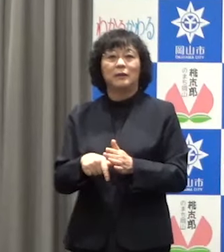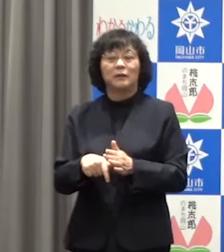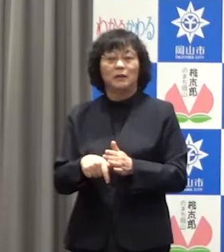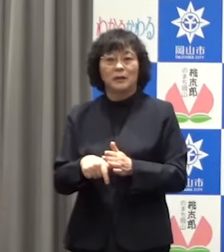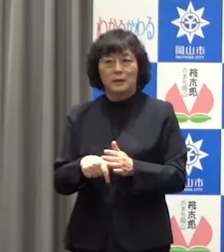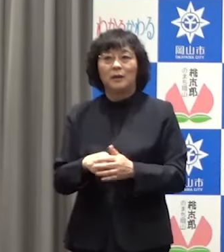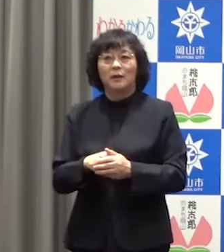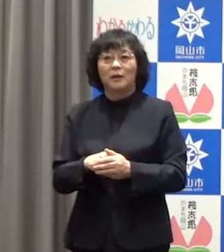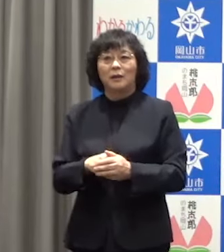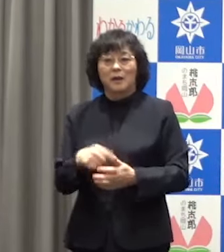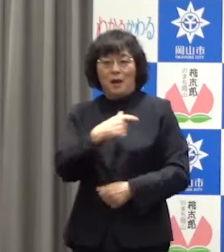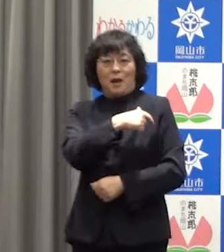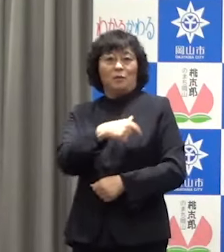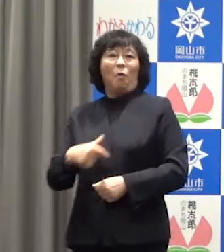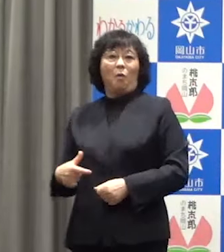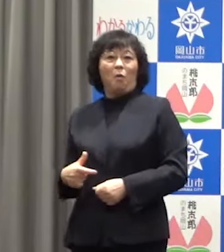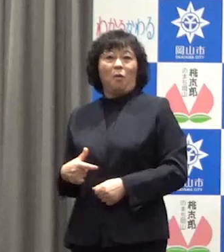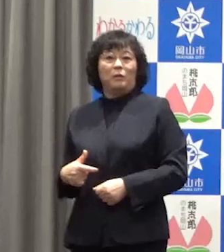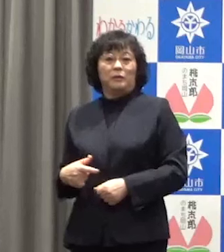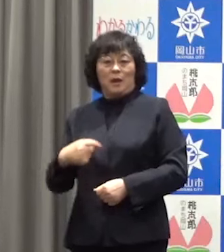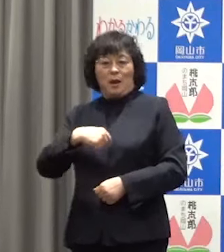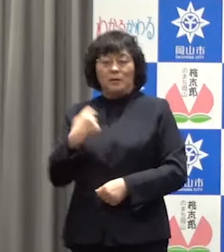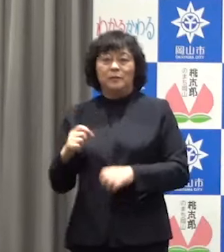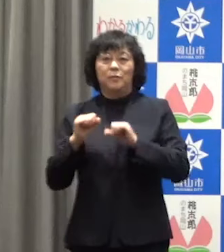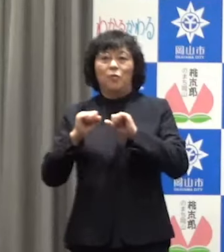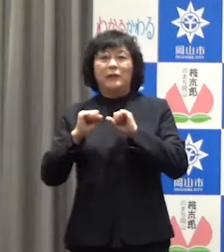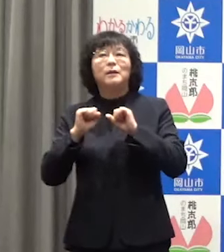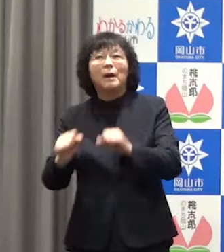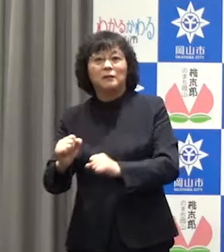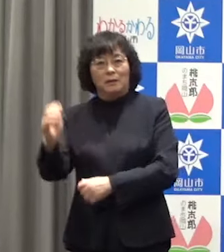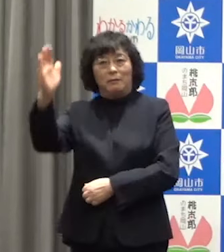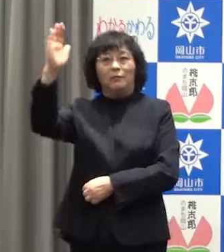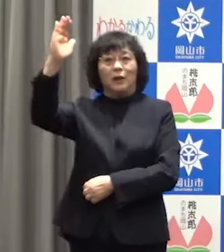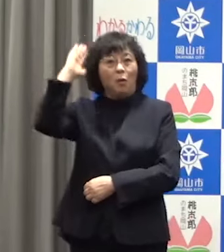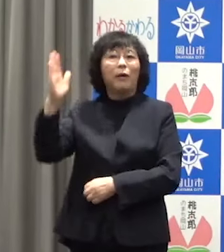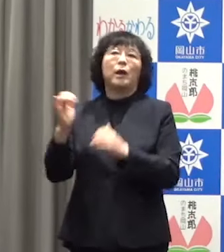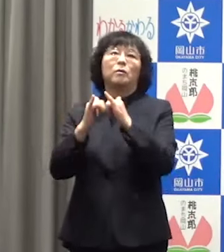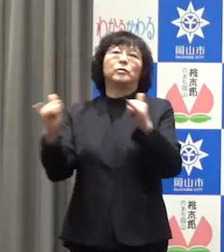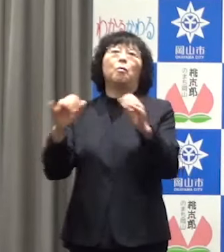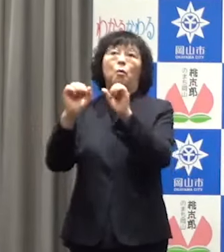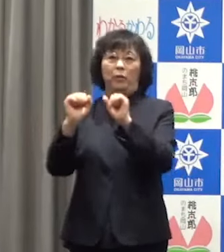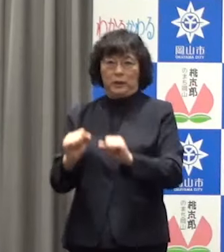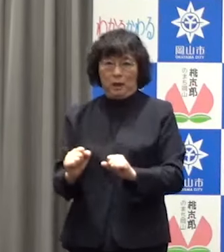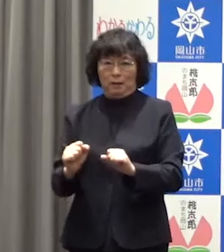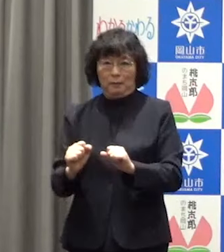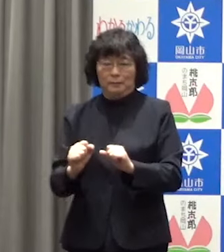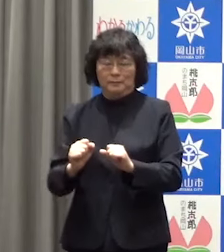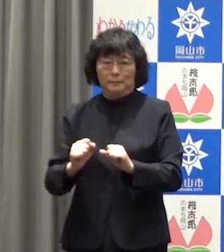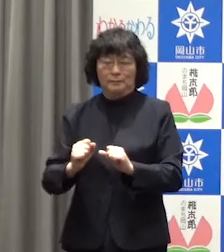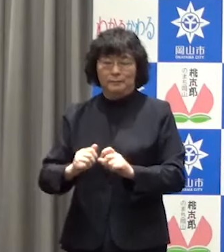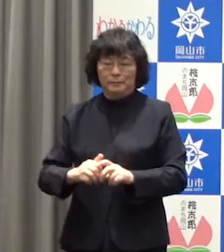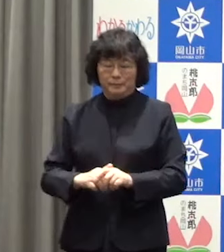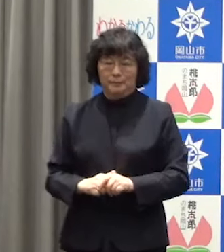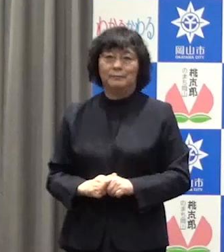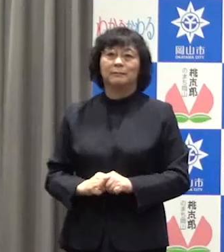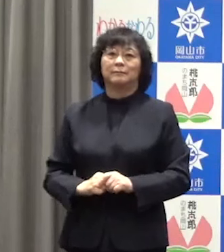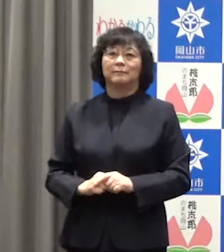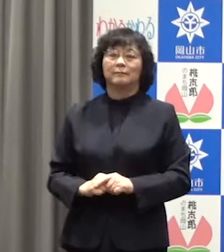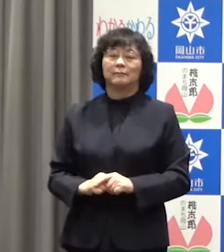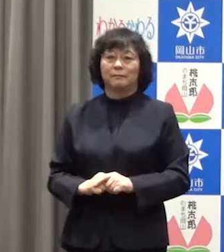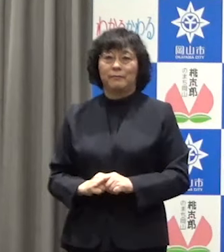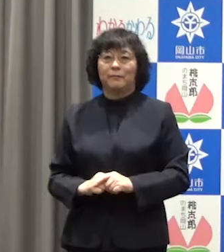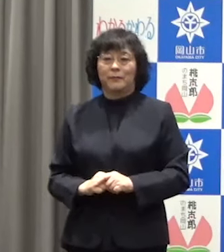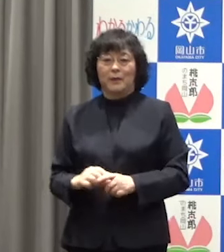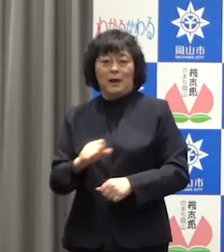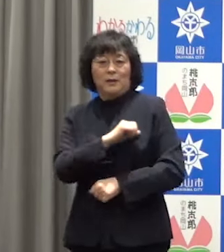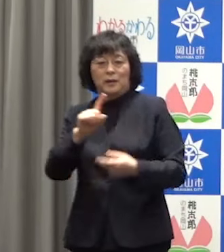手を挙げる人、やって応援したいというようなことも、そういう自主的